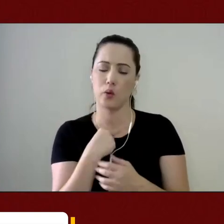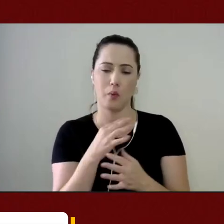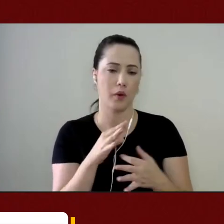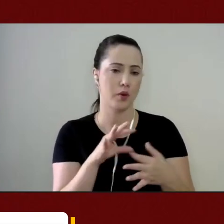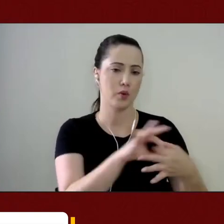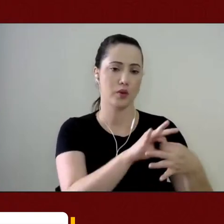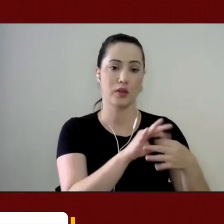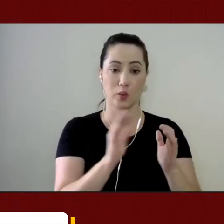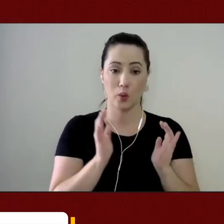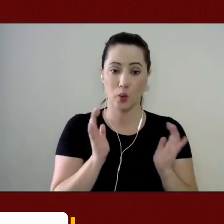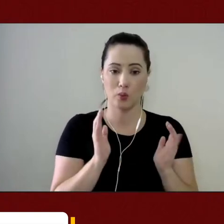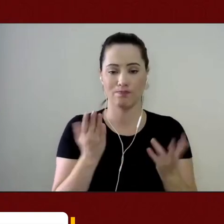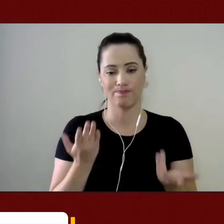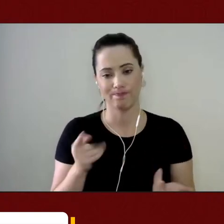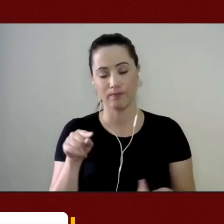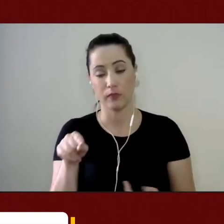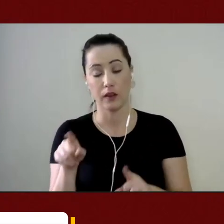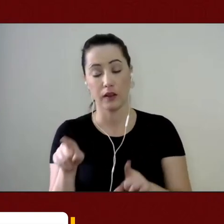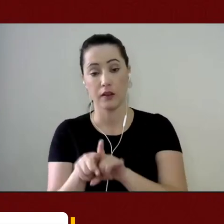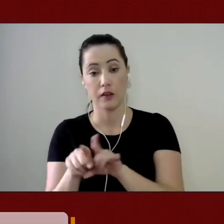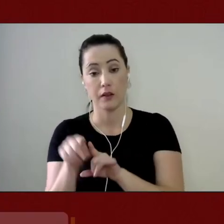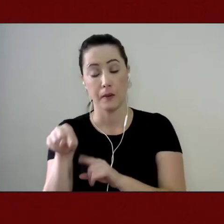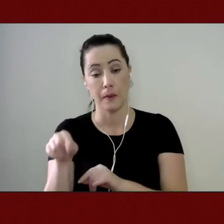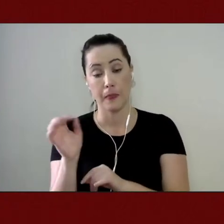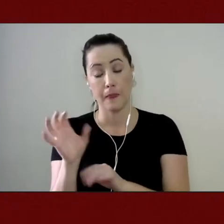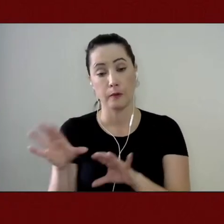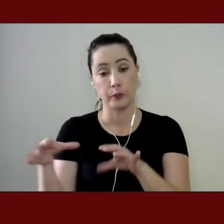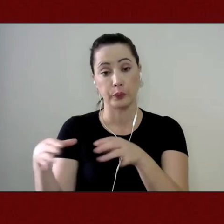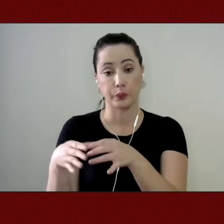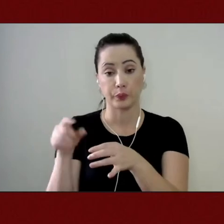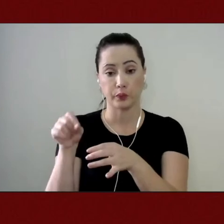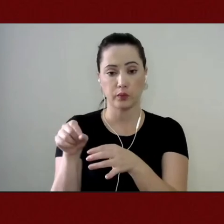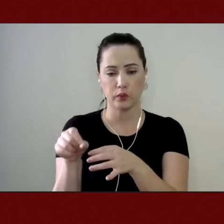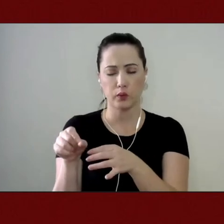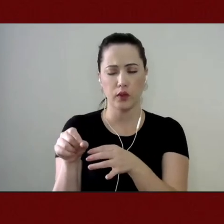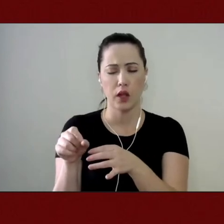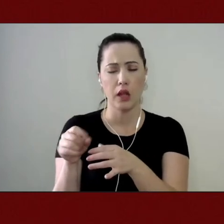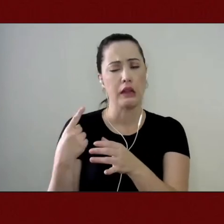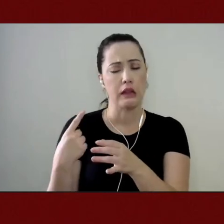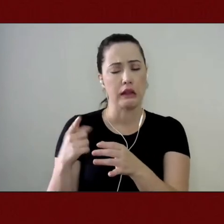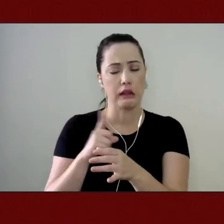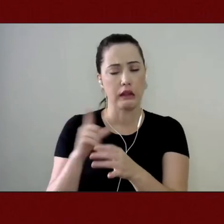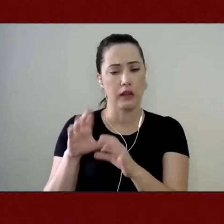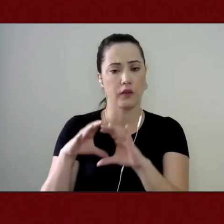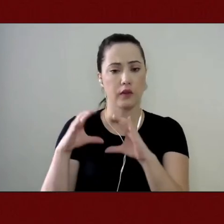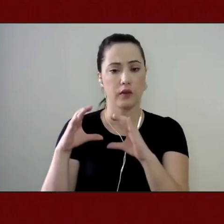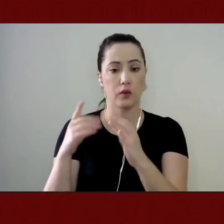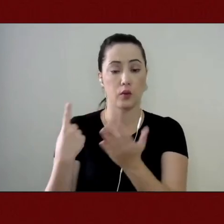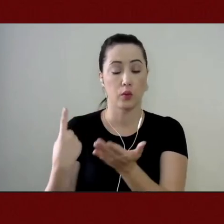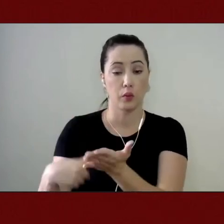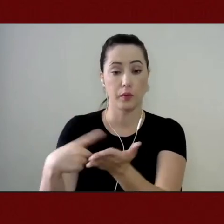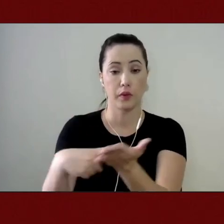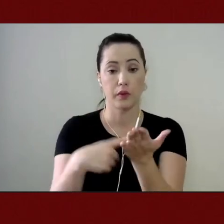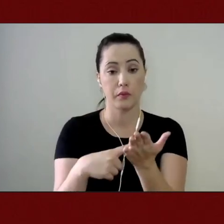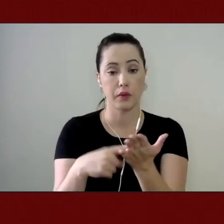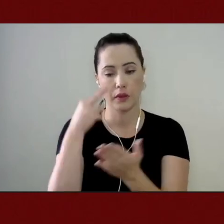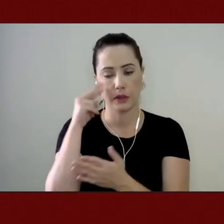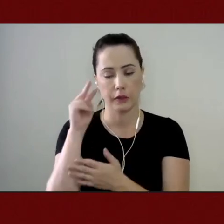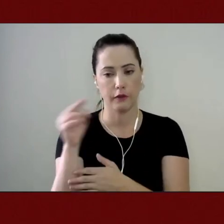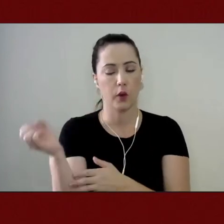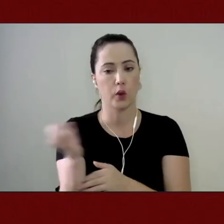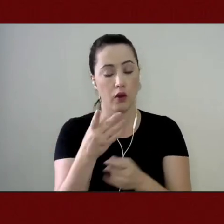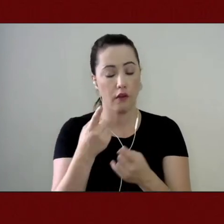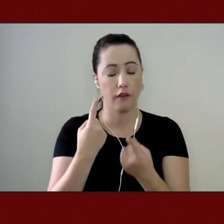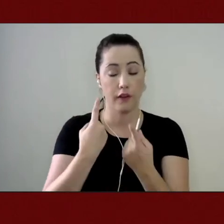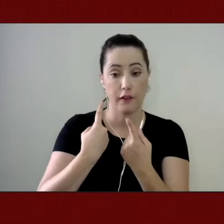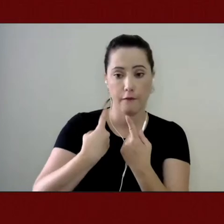Moscou, e defendida pela pureza operária do partido, na convicção de que está amadurecendo uma nova grande onda revolucionária na Europa e